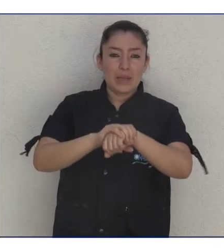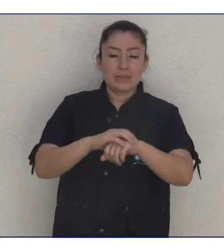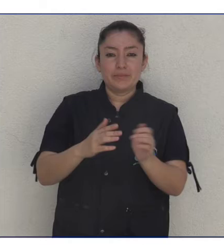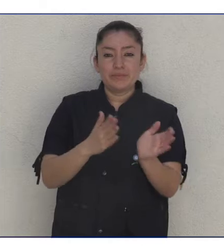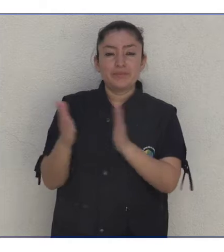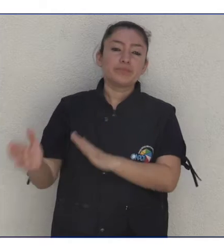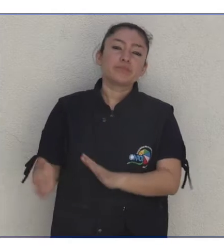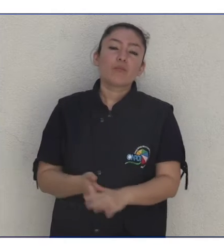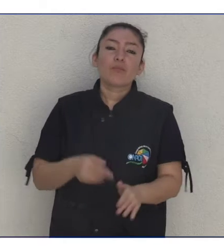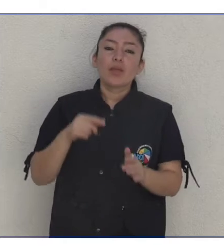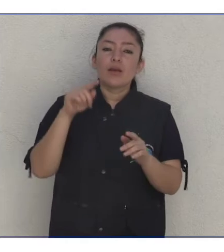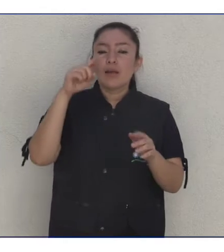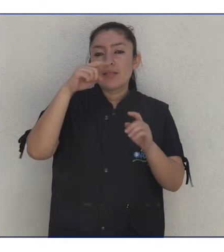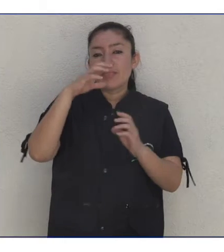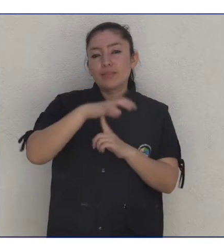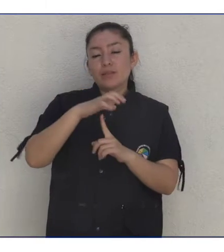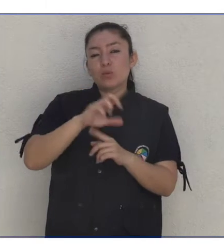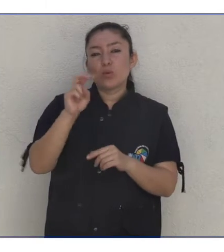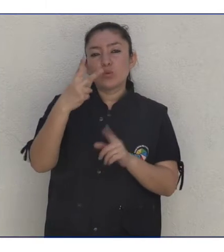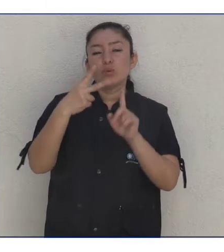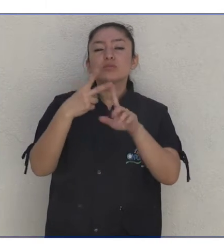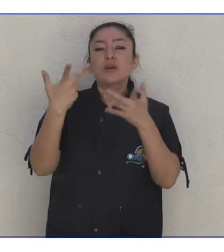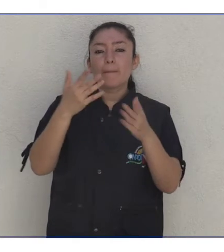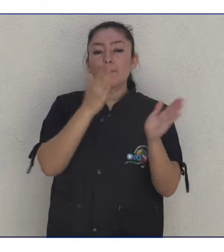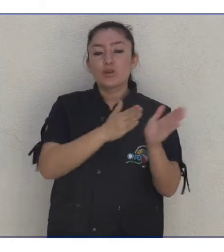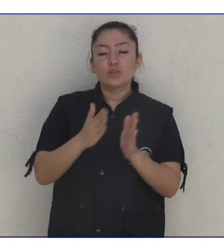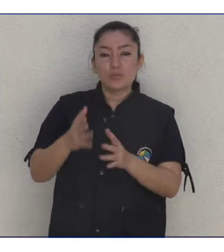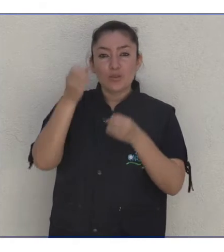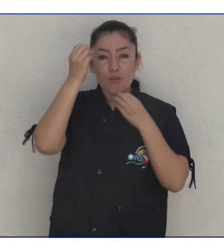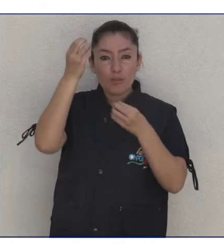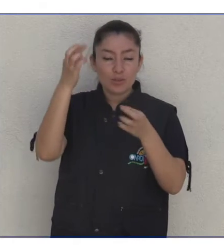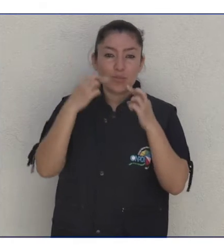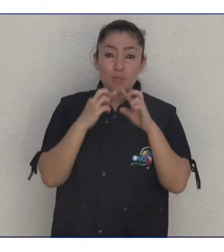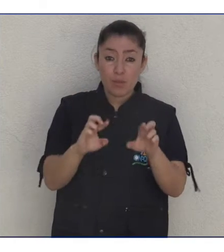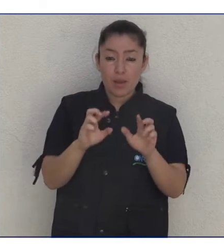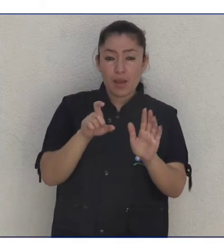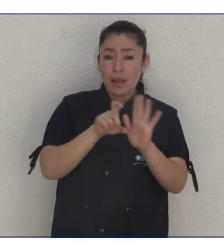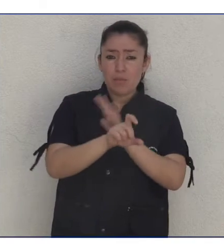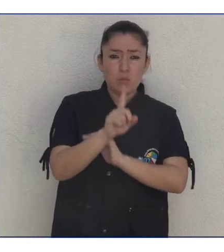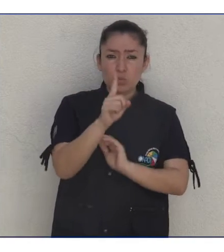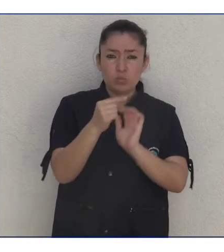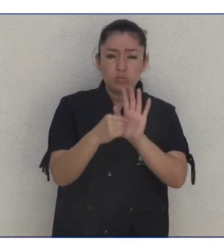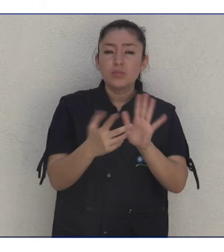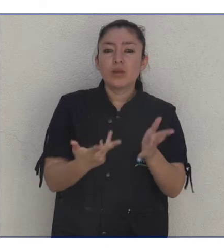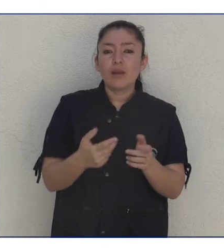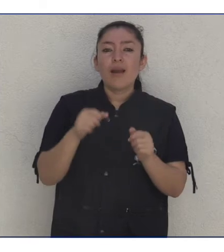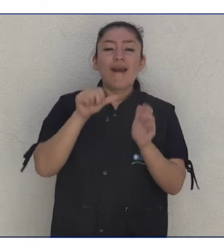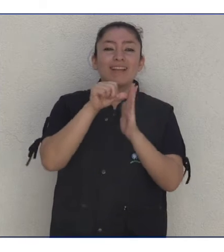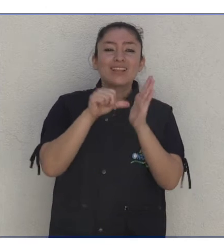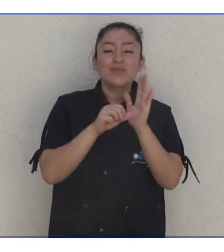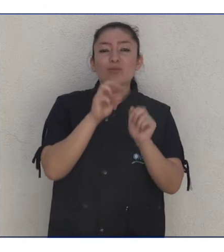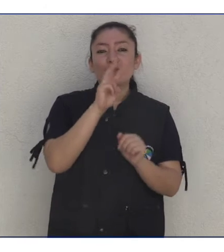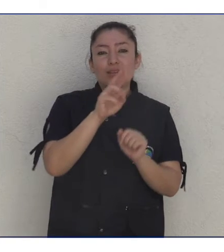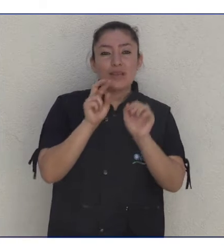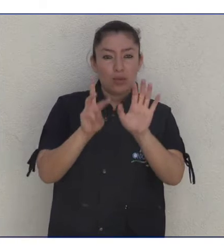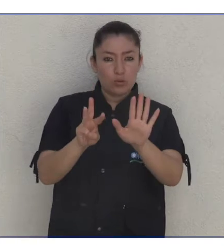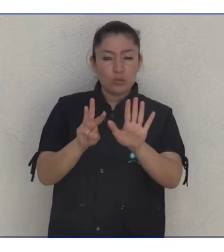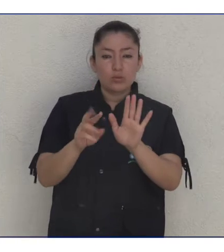Título segundo. Procedimiento de acceso a la información pública. Capítulo único. Artículo